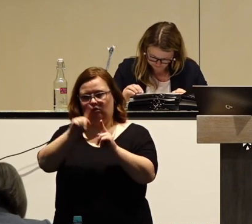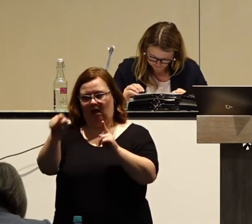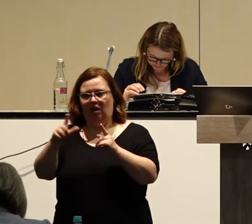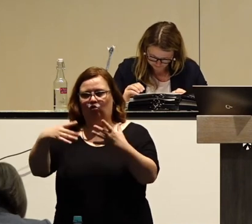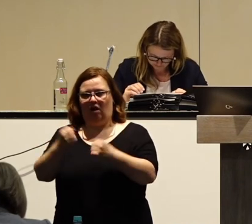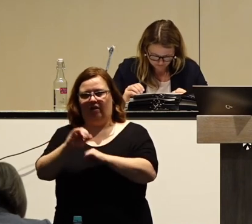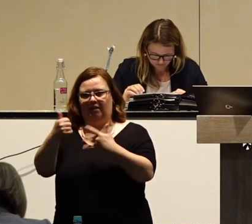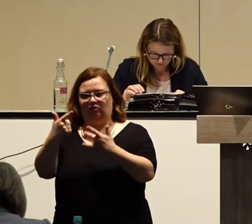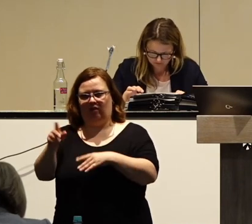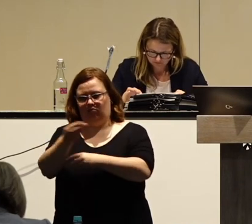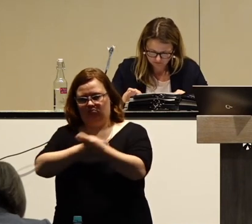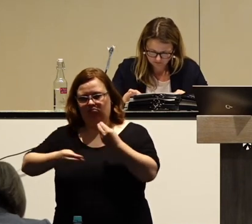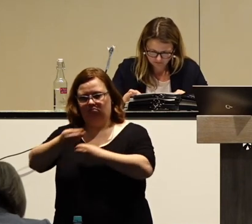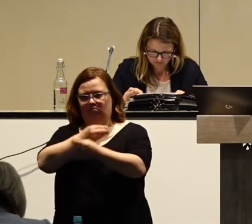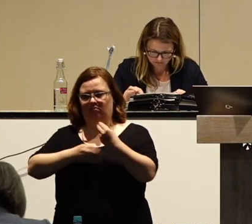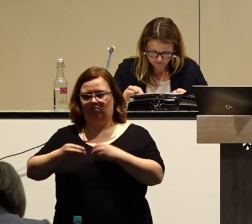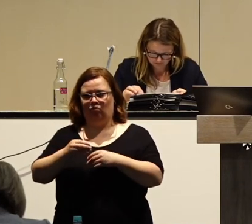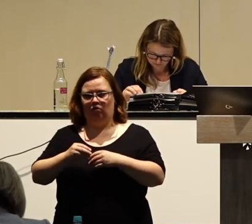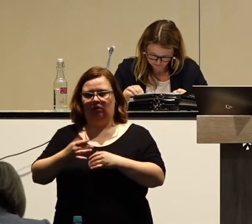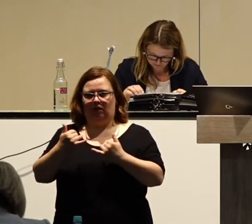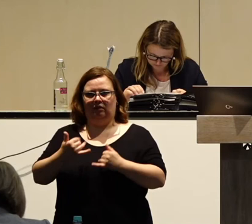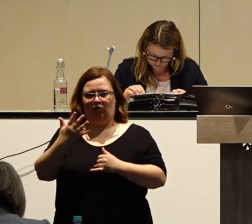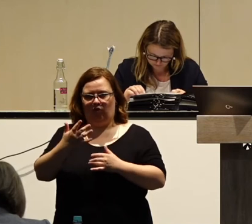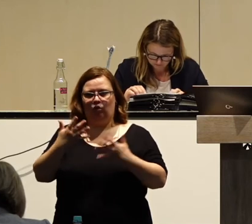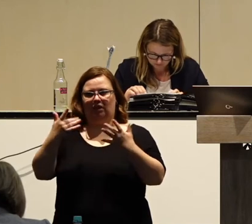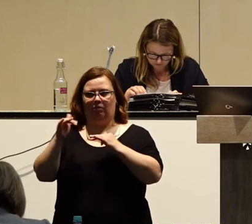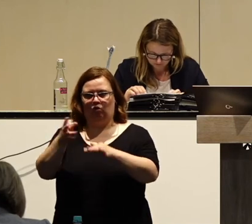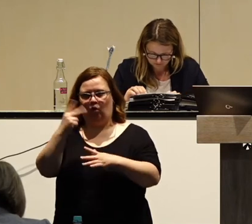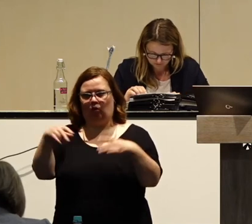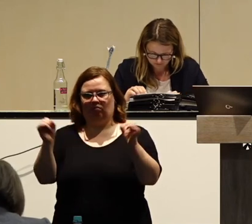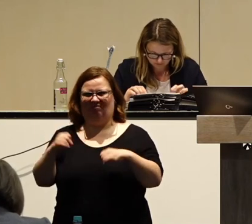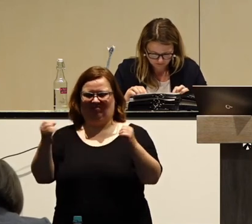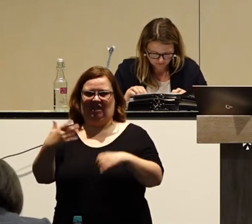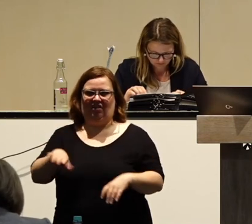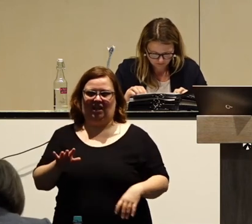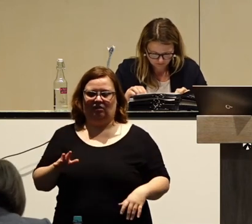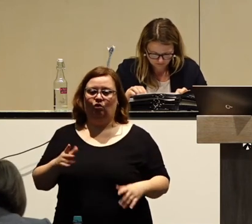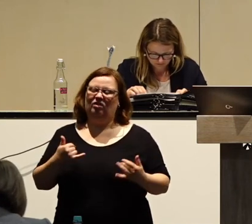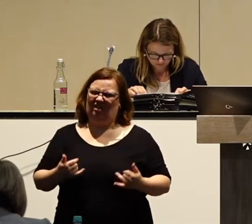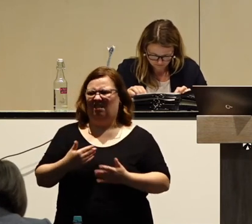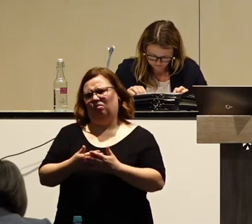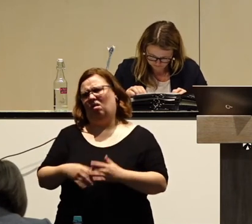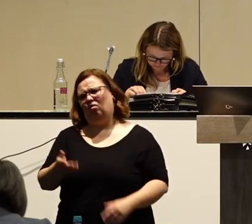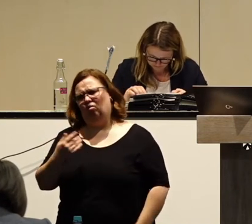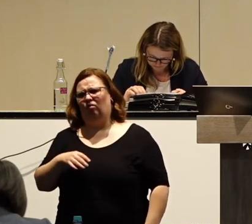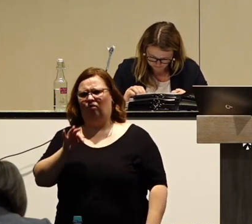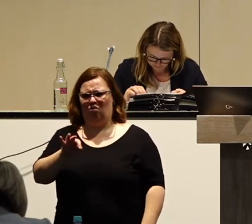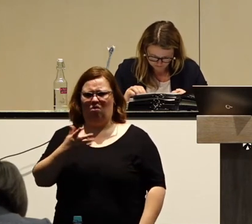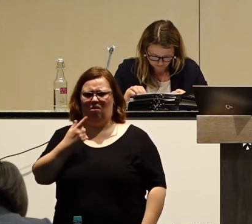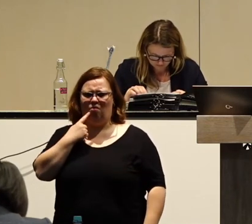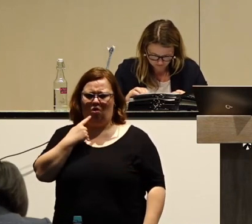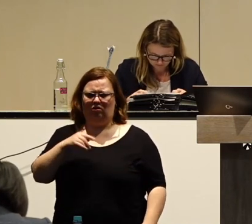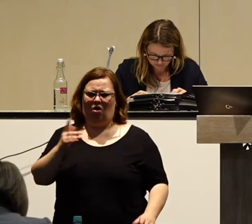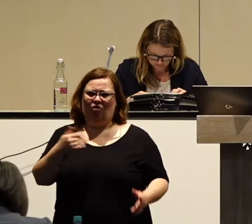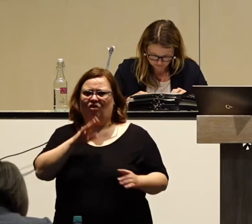auch geschafft, am 26.03. damals über 5, inzwischen sind es dann 10 Millionen Euro gewesen, zu sprechen. Insofern sollte es doch wirklich möglich sein, und es